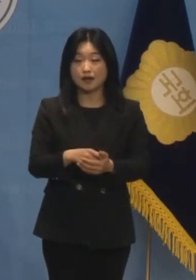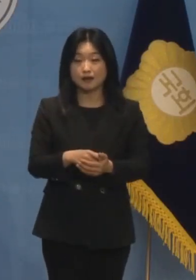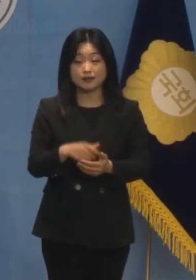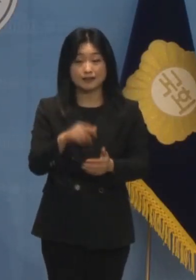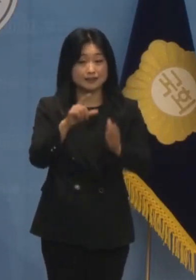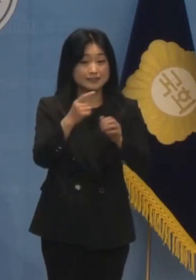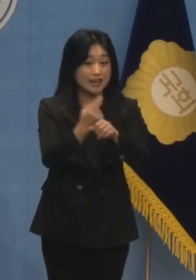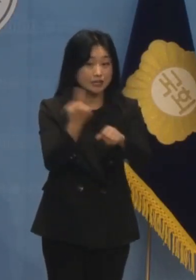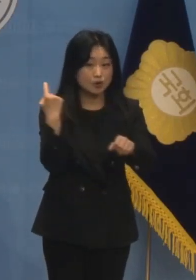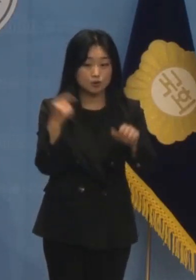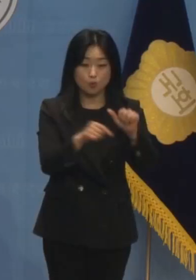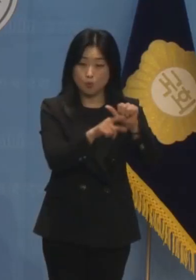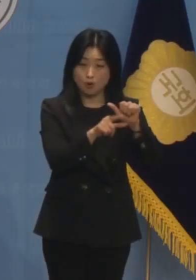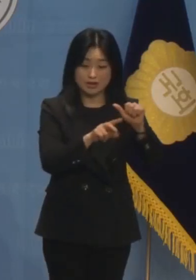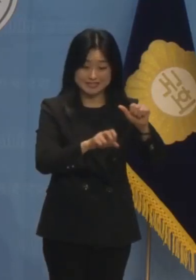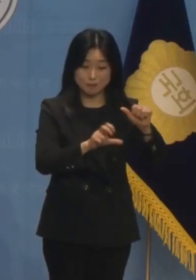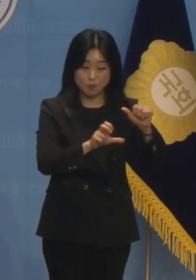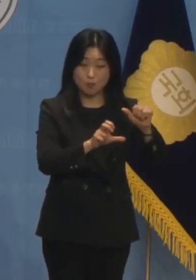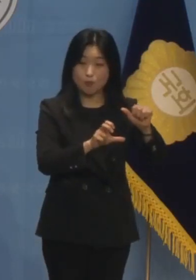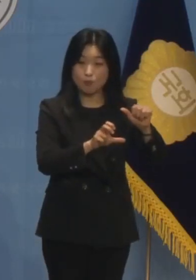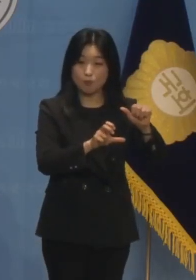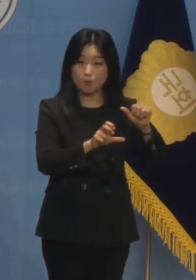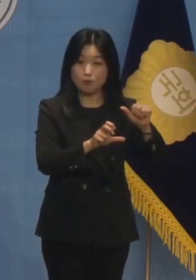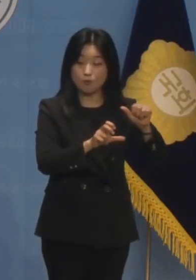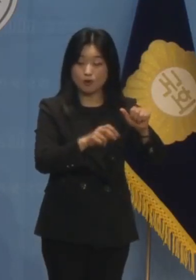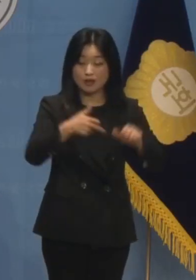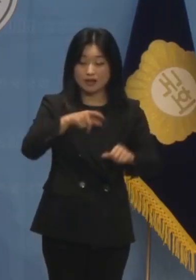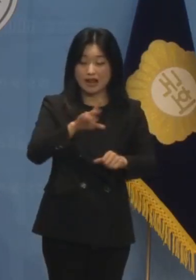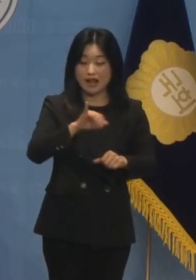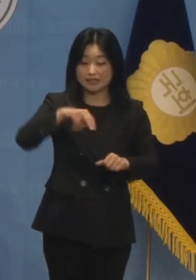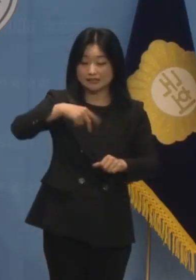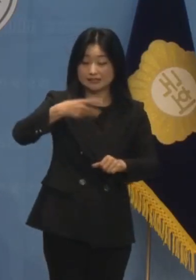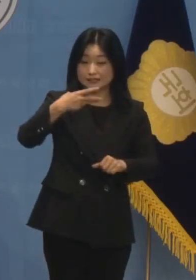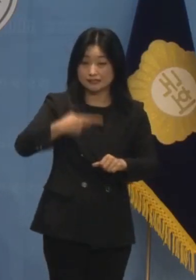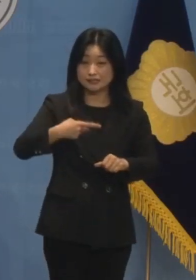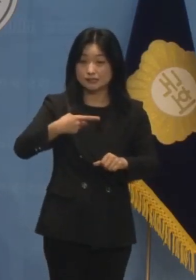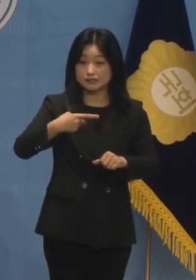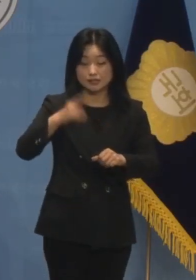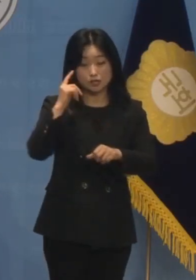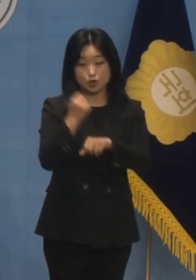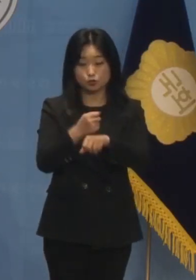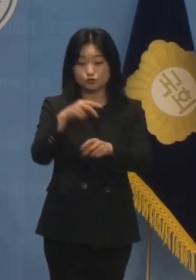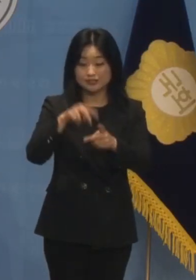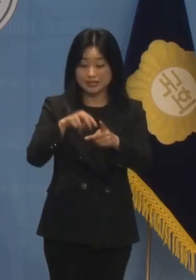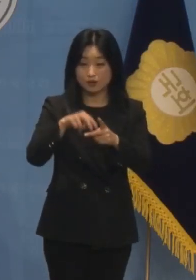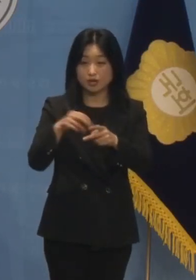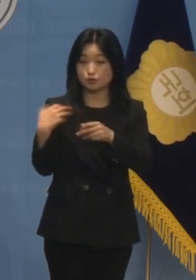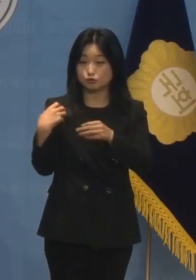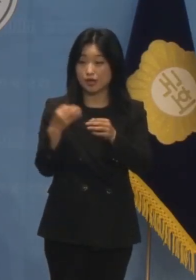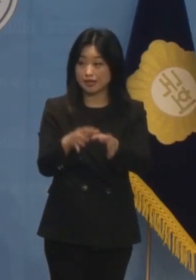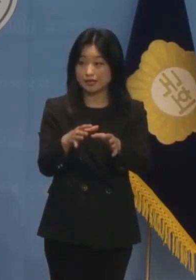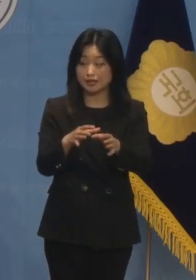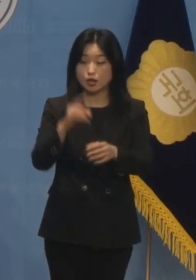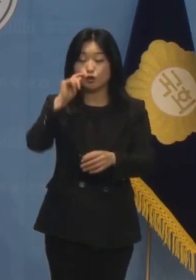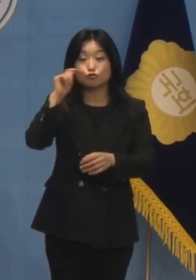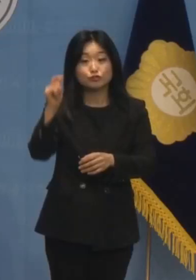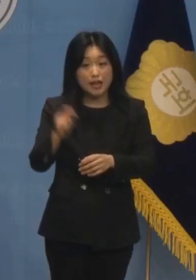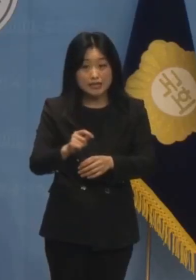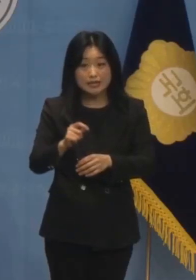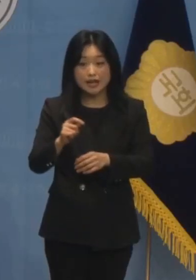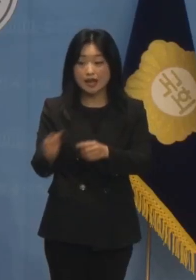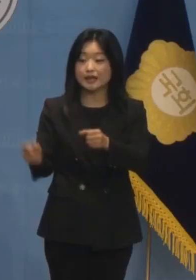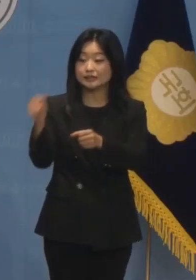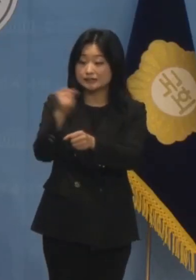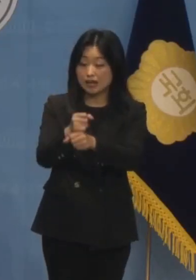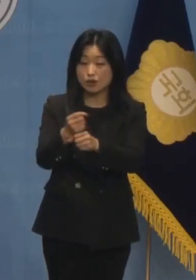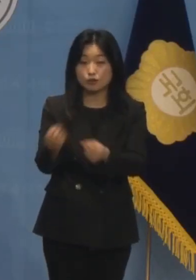공교롭게도 작년 5월 25일 카이스트 공공조달연구센터에서 주최한 우크라이나 재건